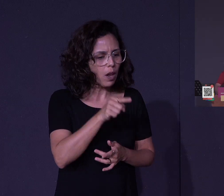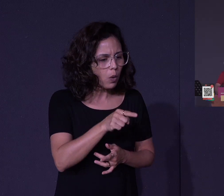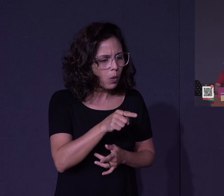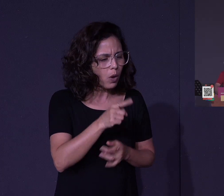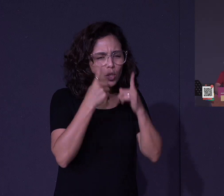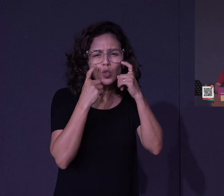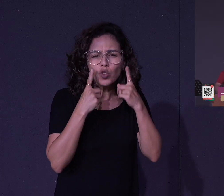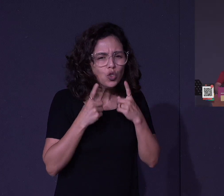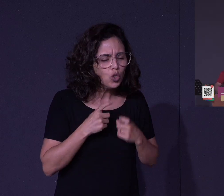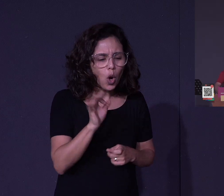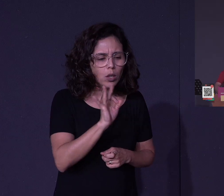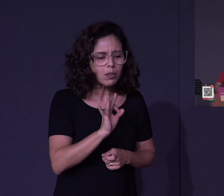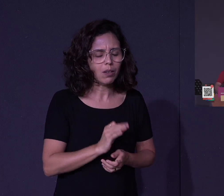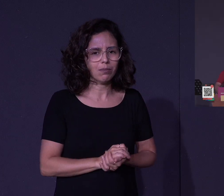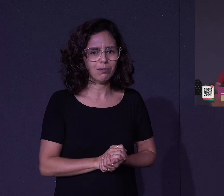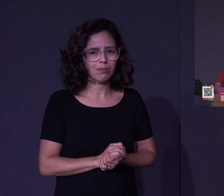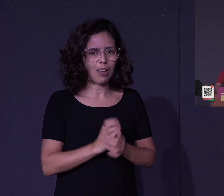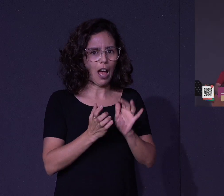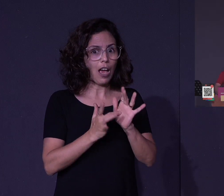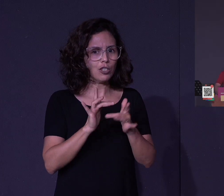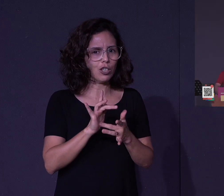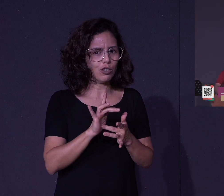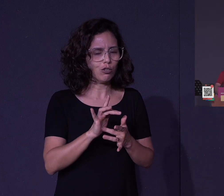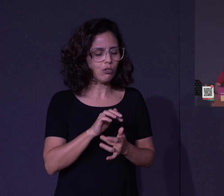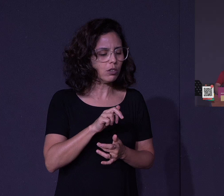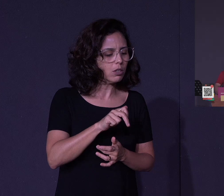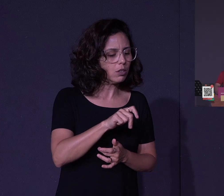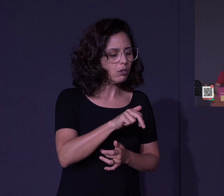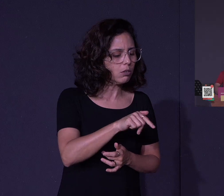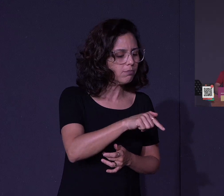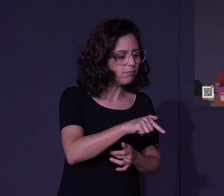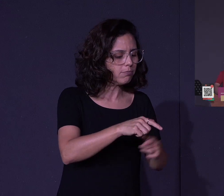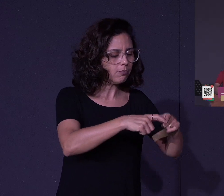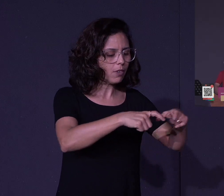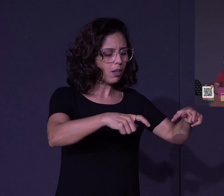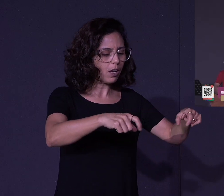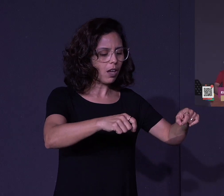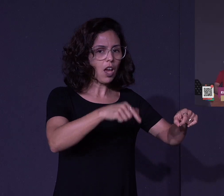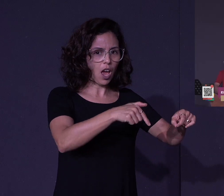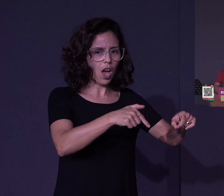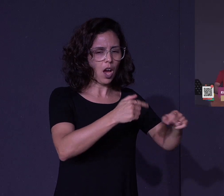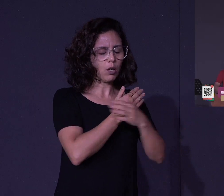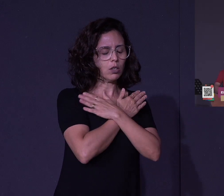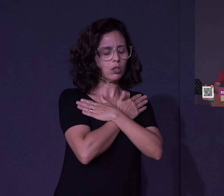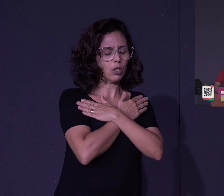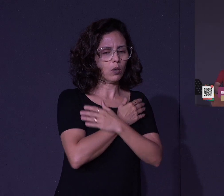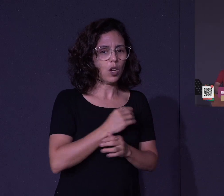caixão. Que ele te toque nessa noite em nome de Jesus. E os que o carregavam